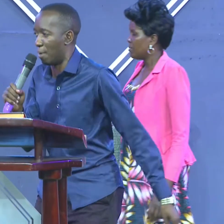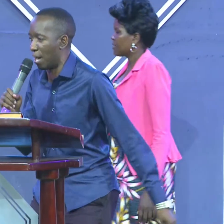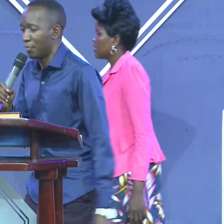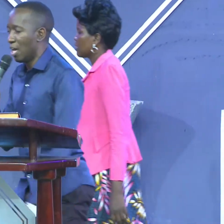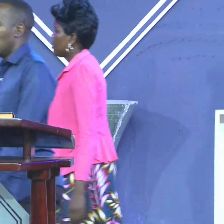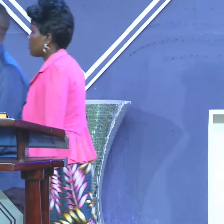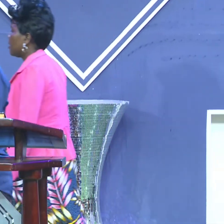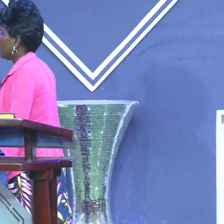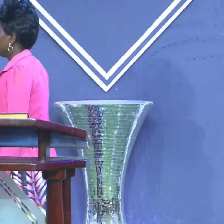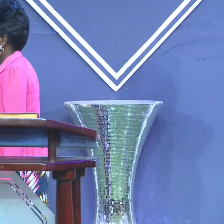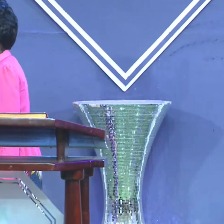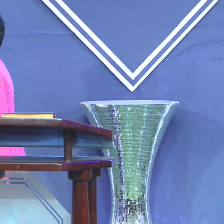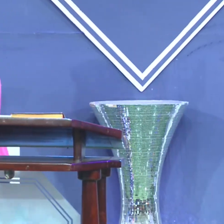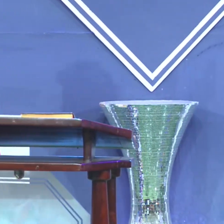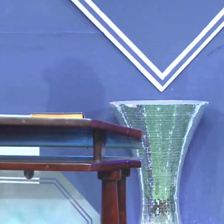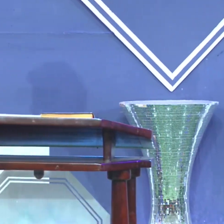shendeyereboseteyerebabababa